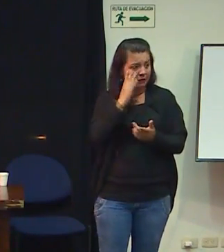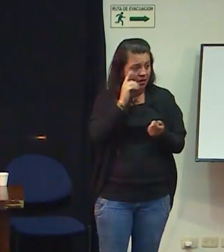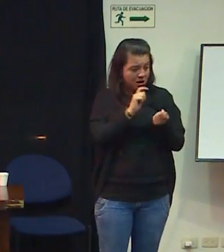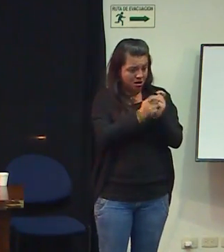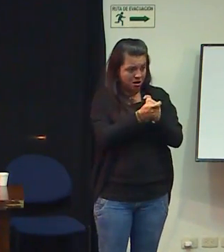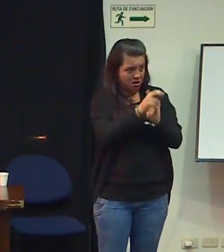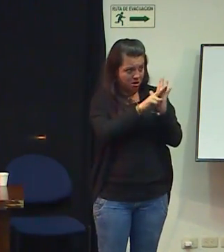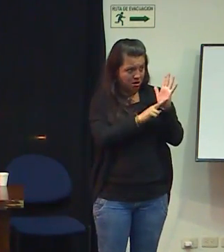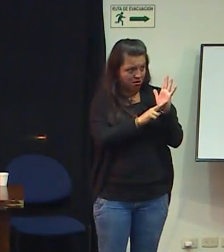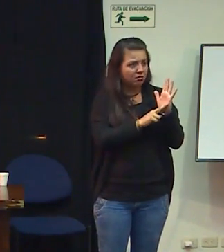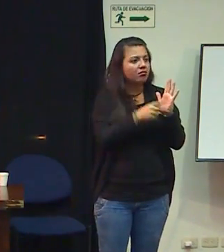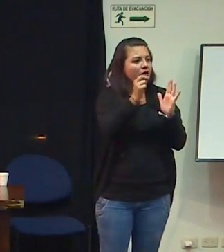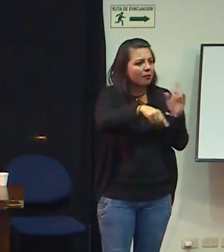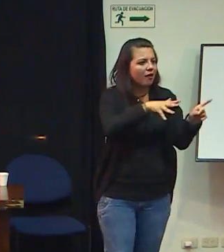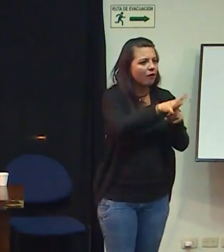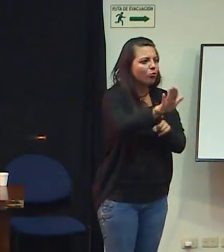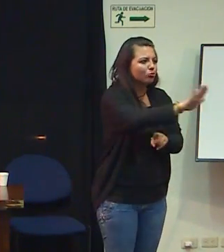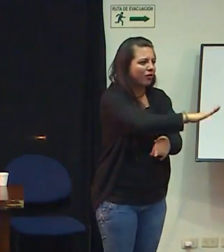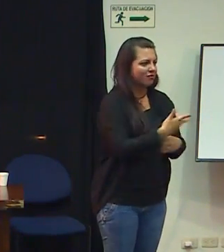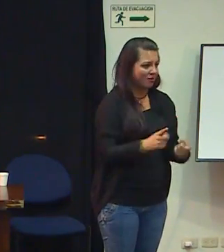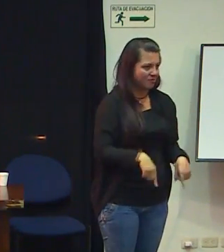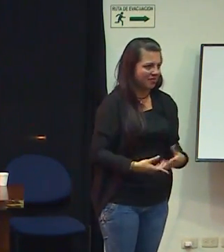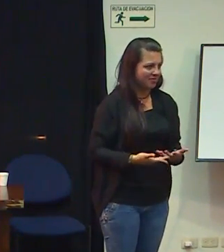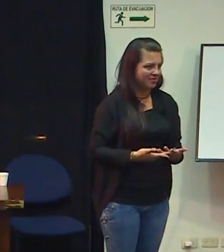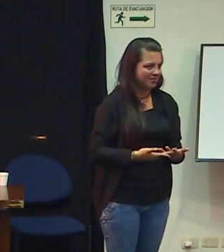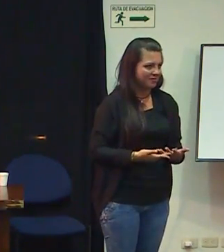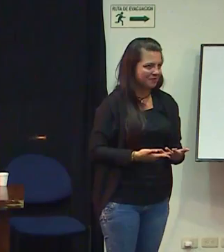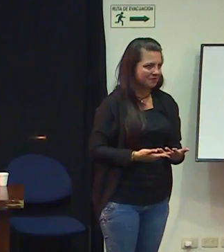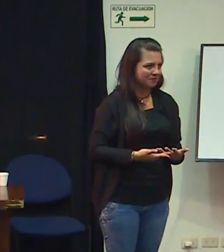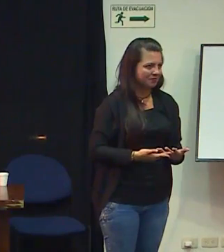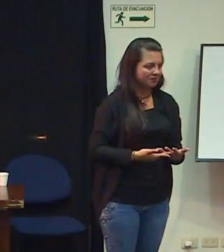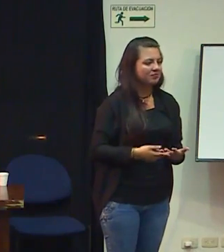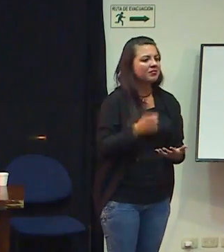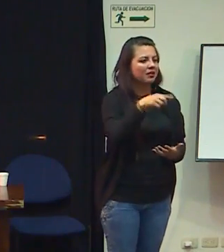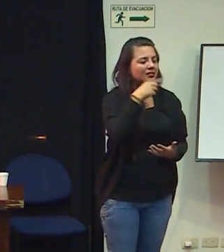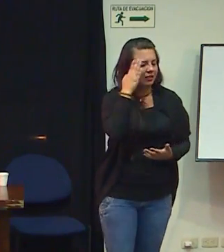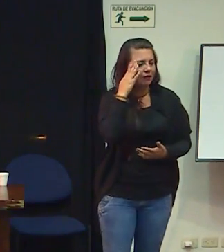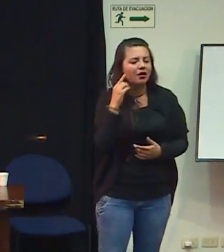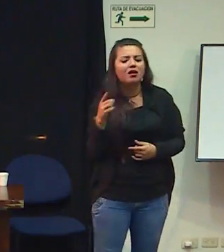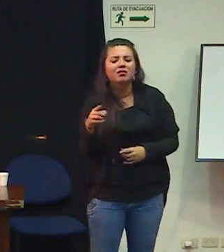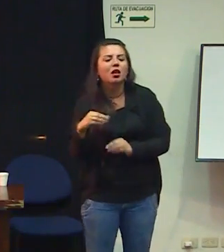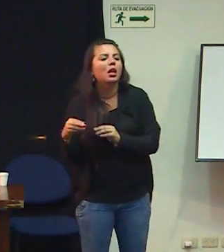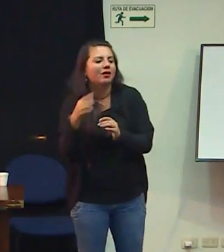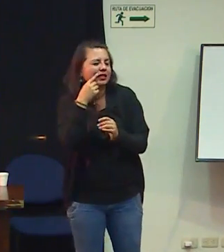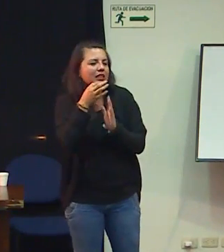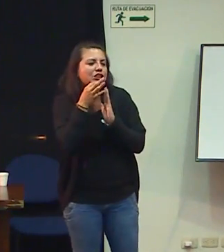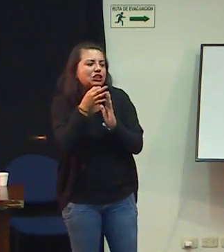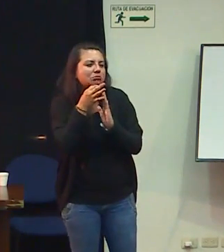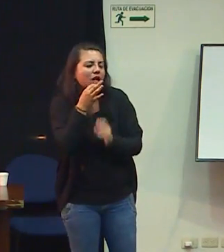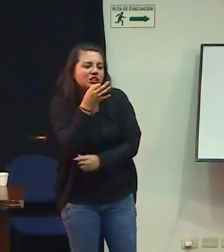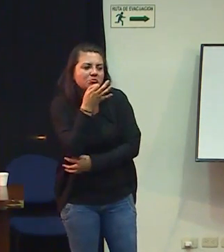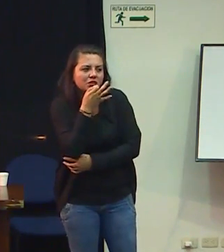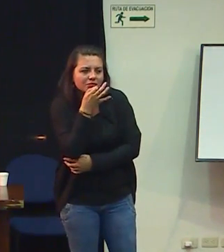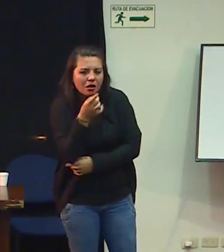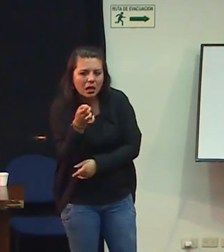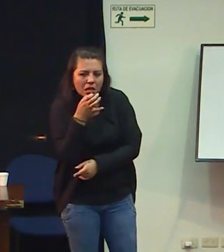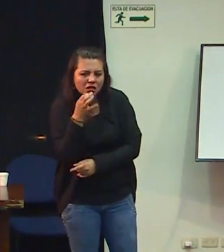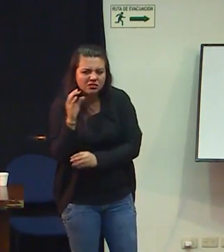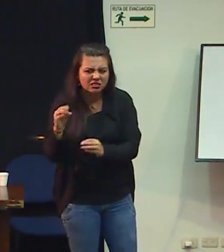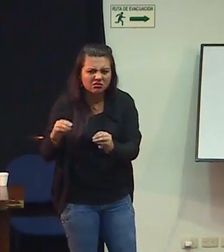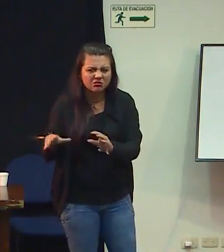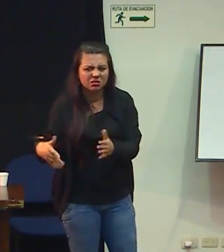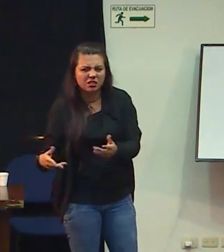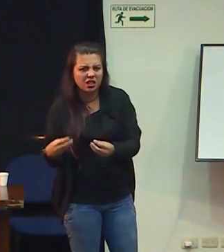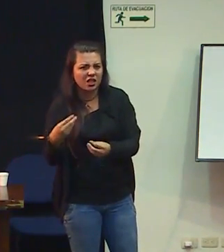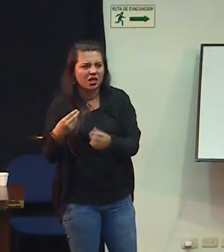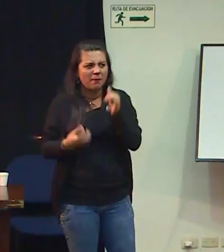ustedes también les va a afectar. Se está hablando, así como dicen, chismes de corrillo, posiciones de enfrentar el